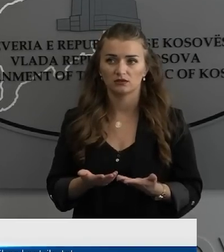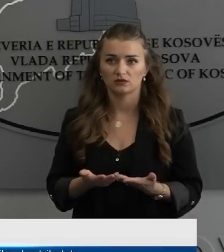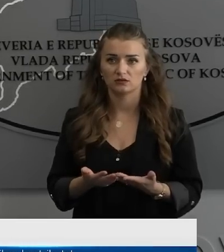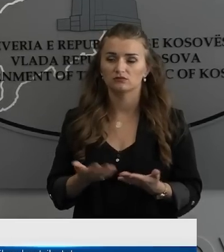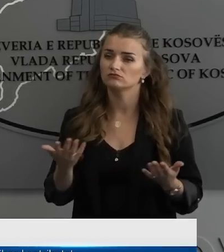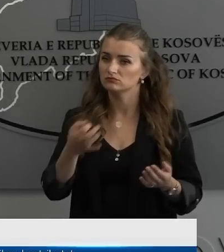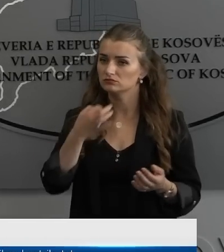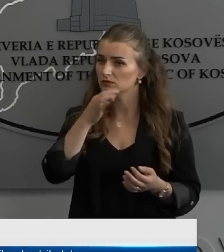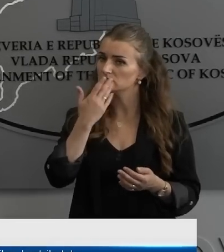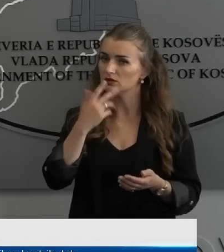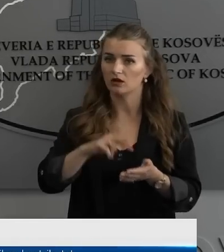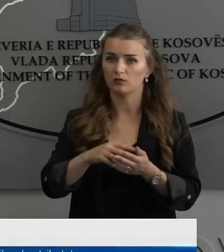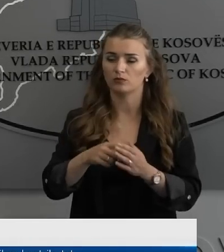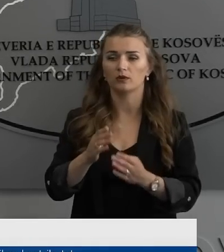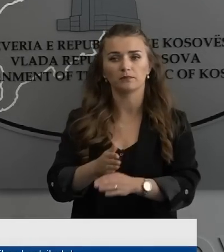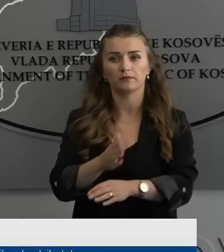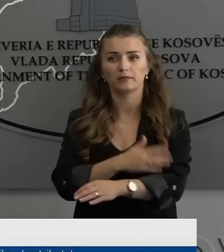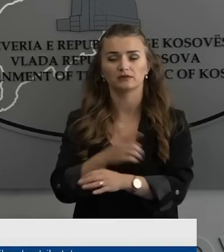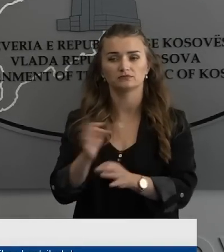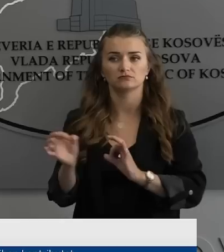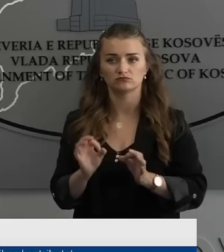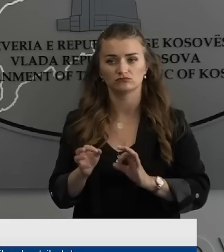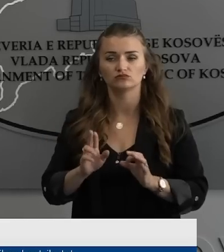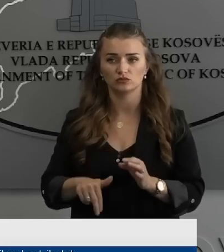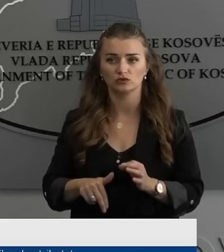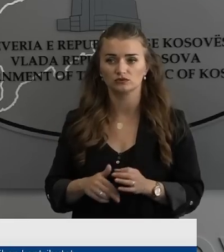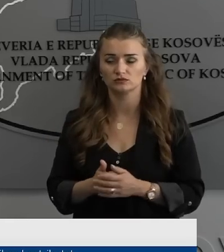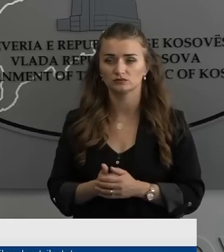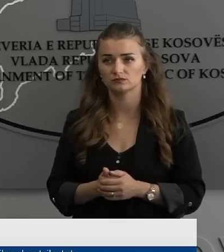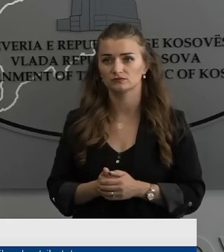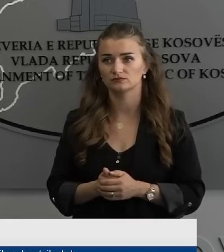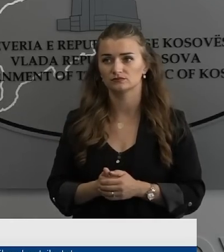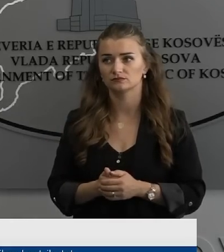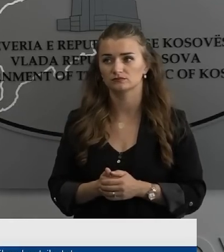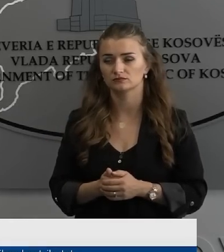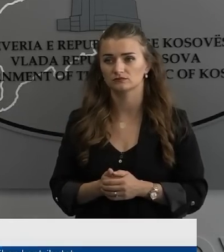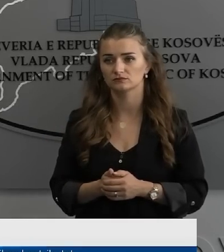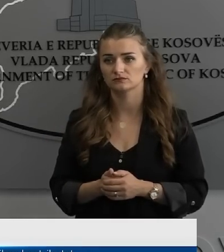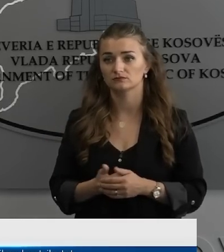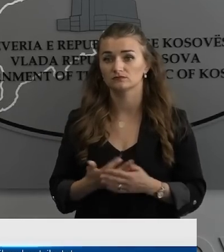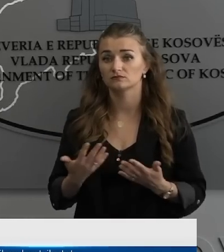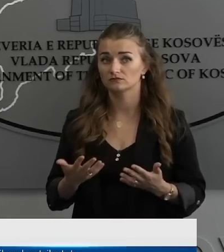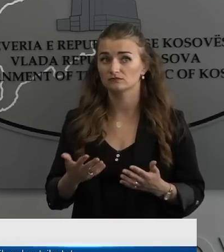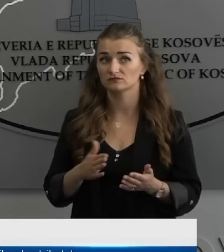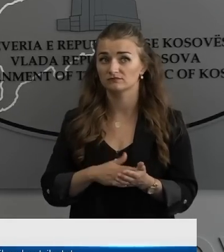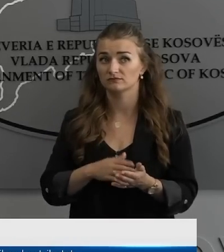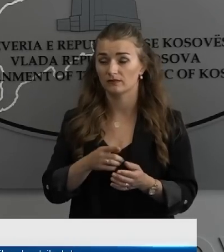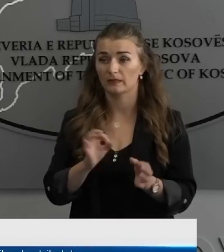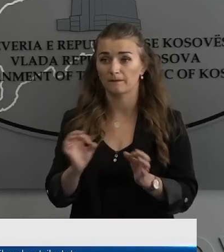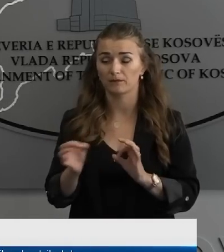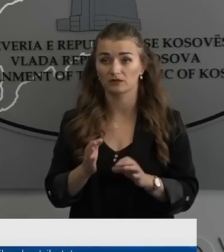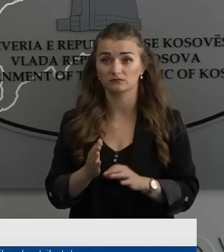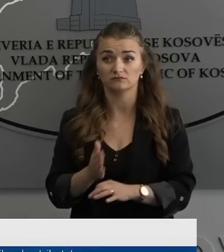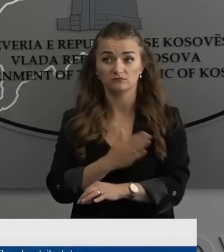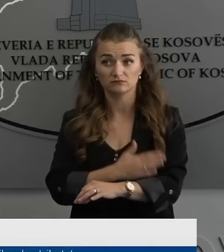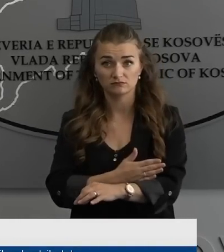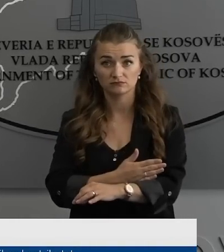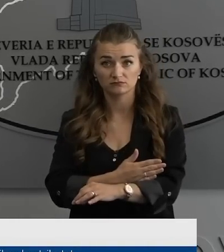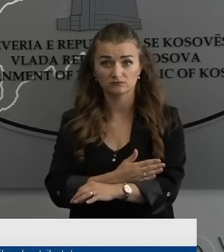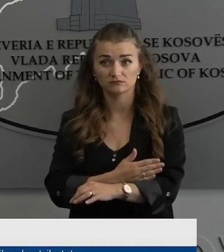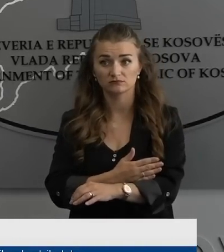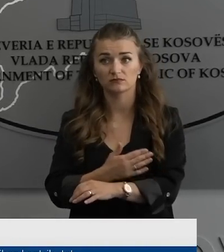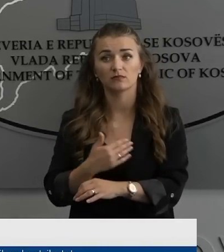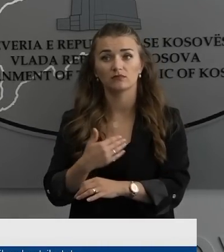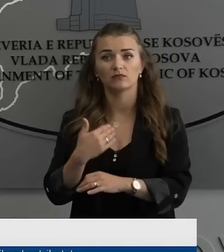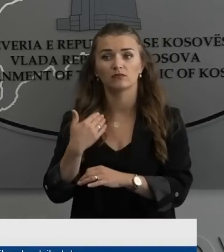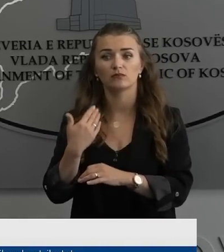këto përgatitje kaq herët. Mirë po, përdrejsa i bëjmë këto përgatitje kaq herët, të mos vonohemi edhe